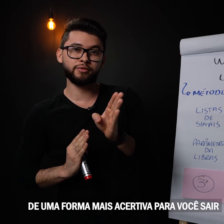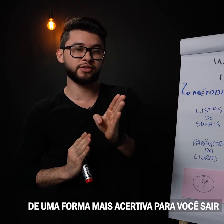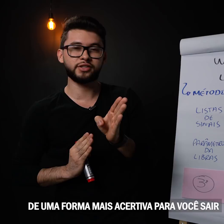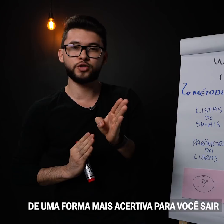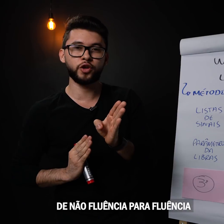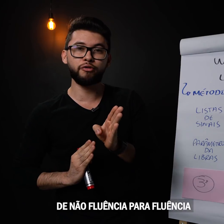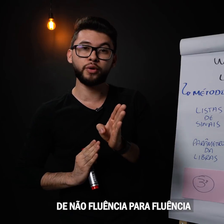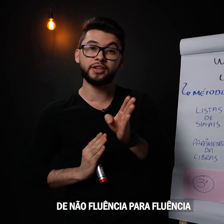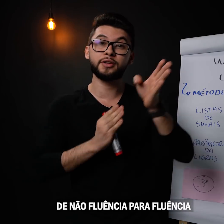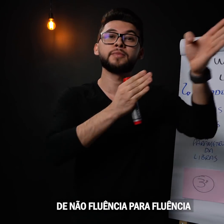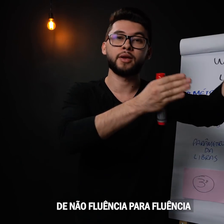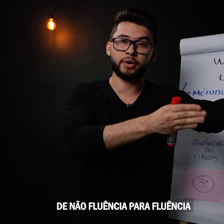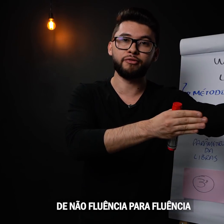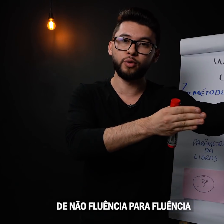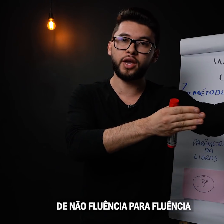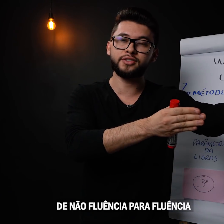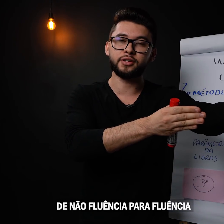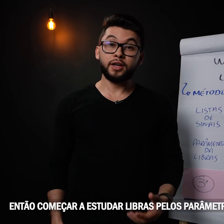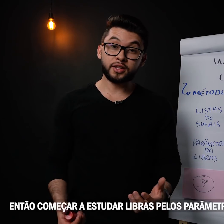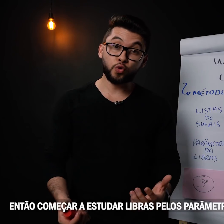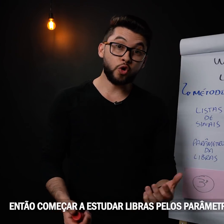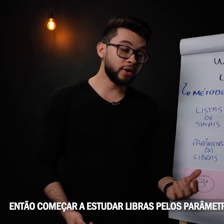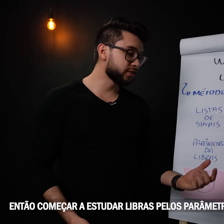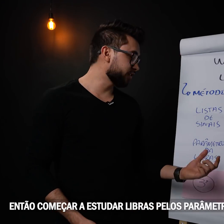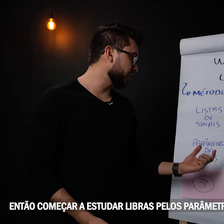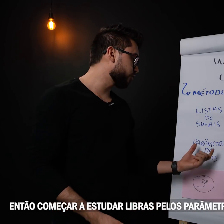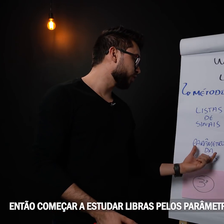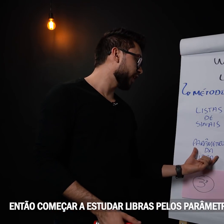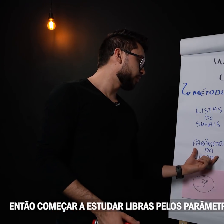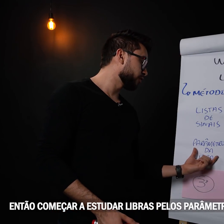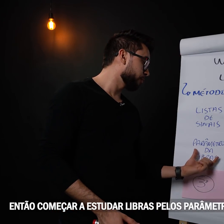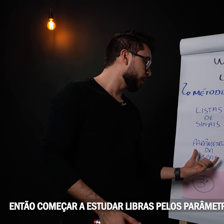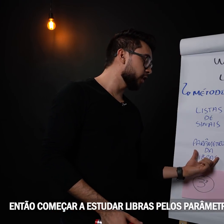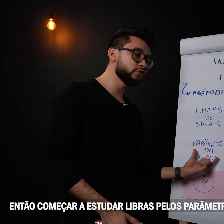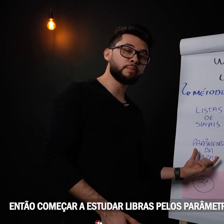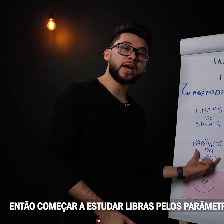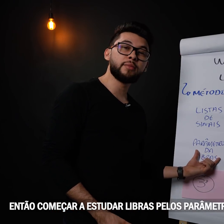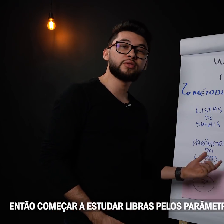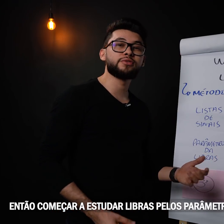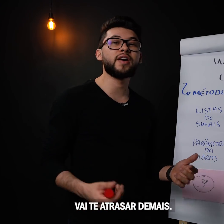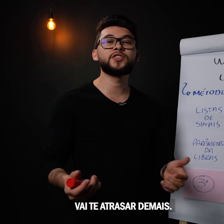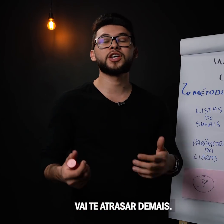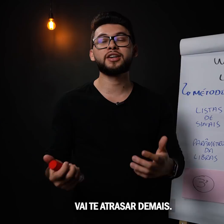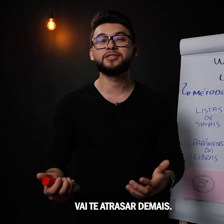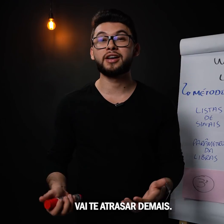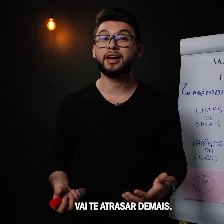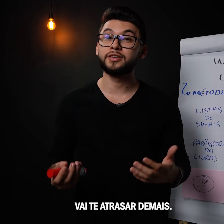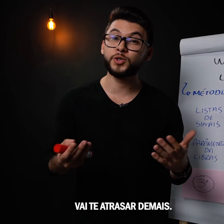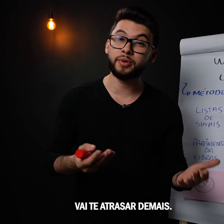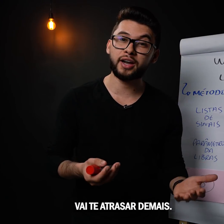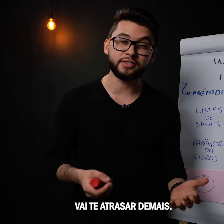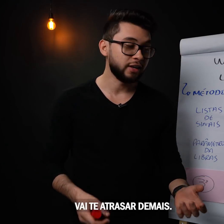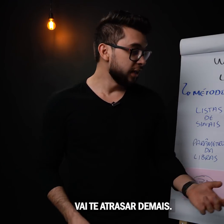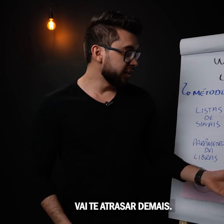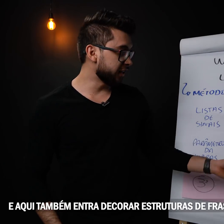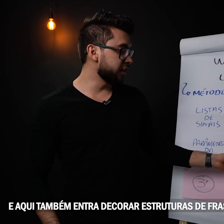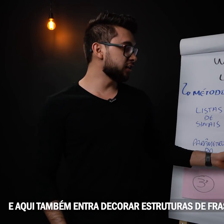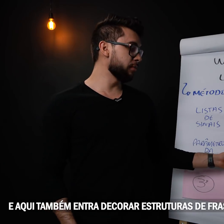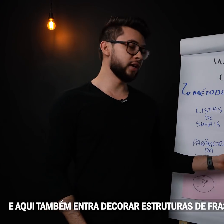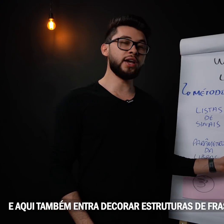você sair de não fluência para fluência. Então, começar a estudar Libras pelos parâmetros vai te atrasar demais. E aqui também